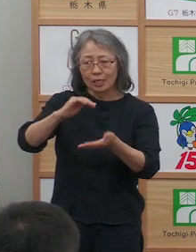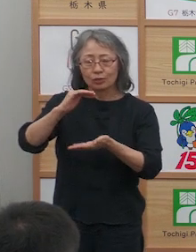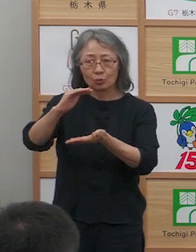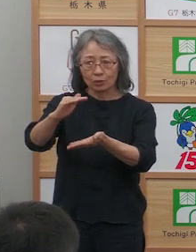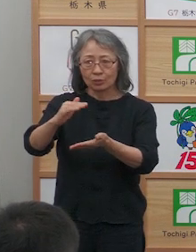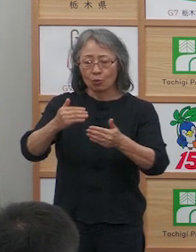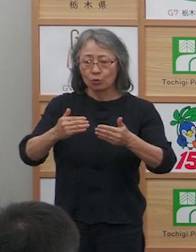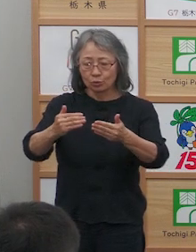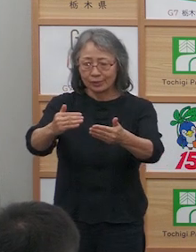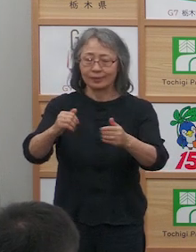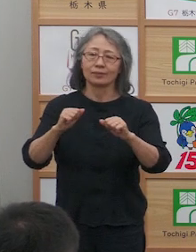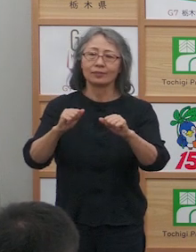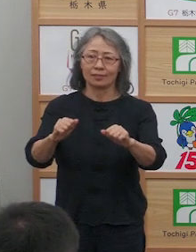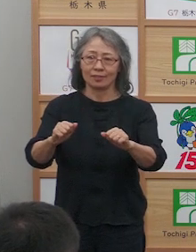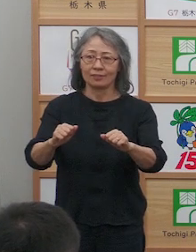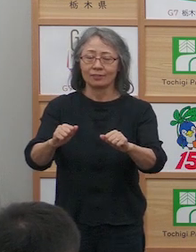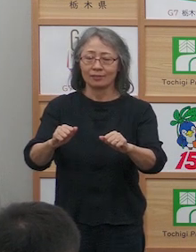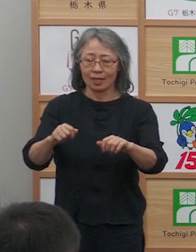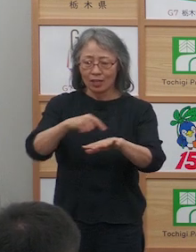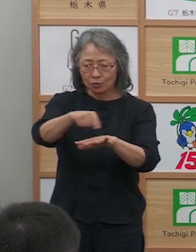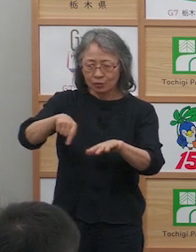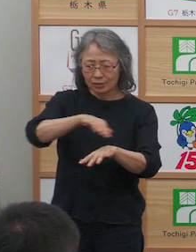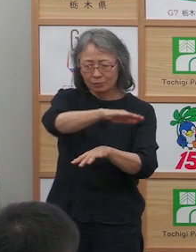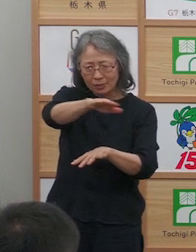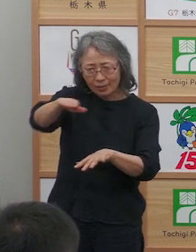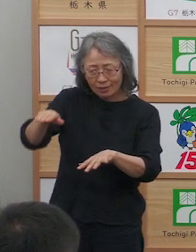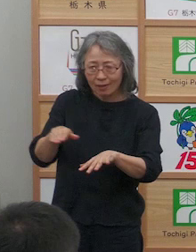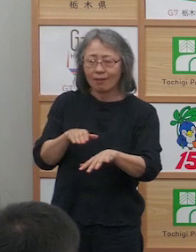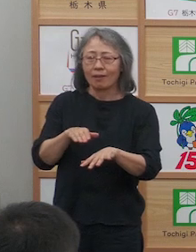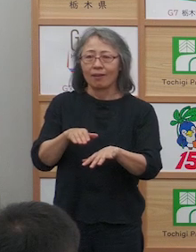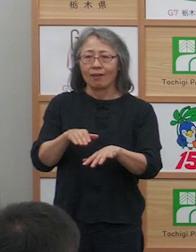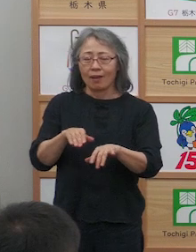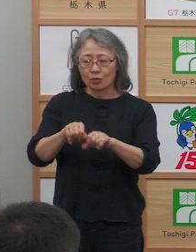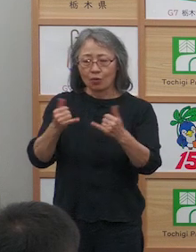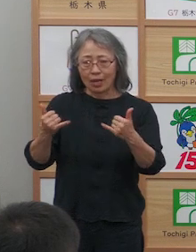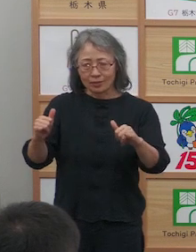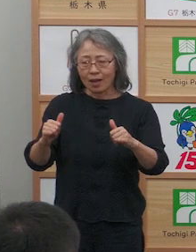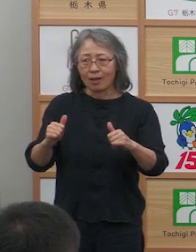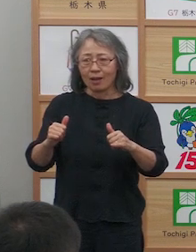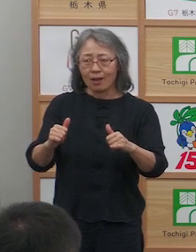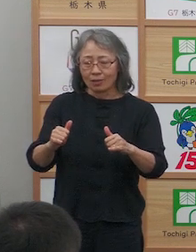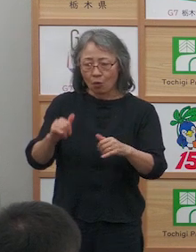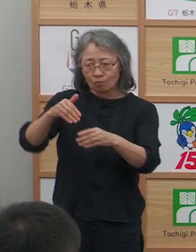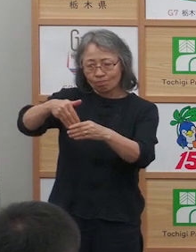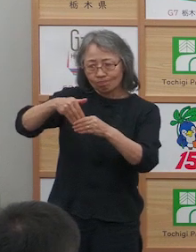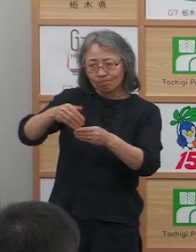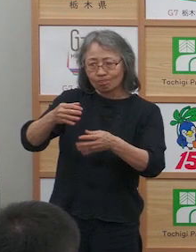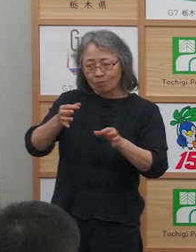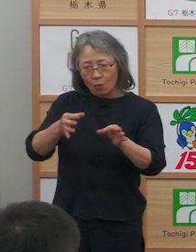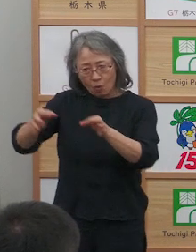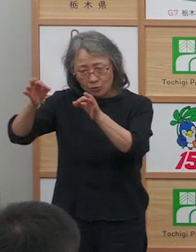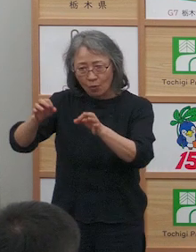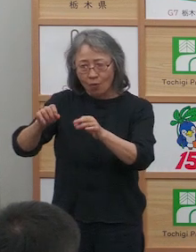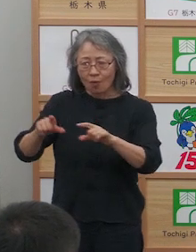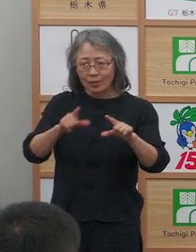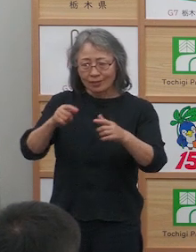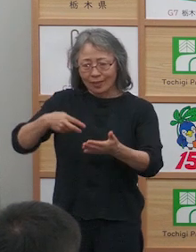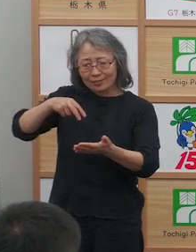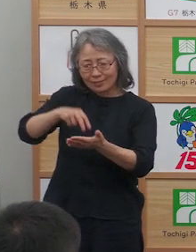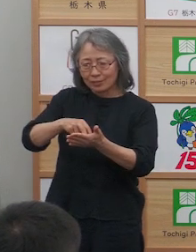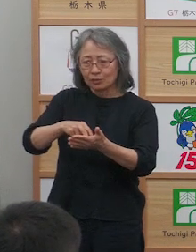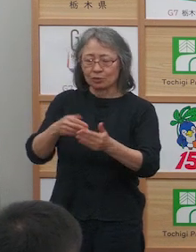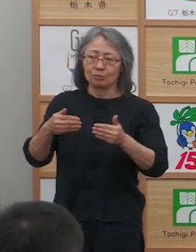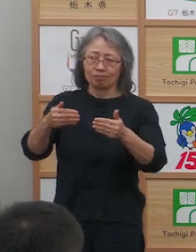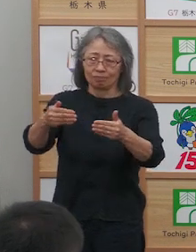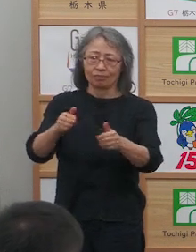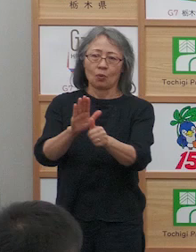を推進しまして、オール栃木体制で障害者の所得向上及び経済的な自立のさらなる促進に